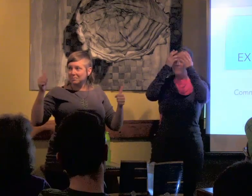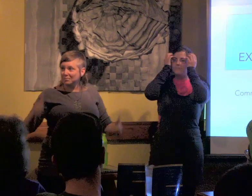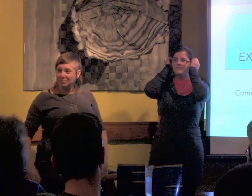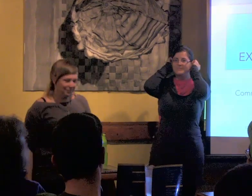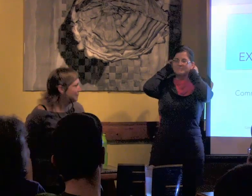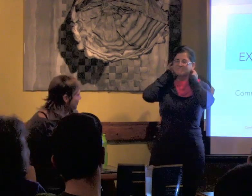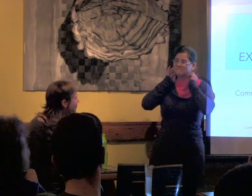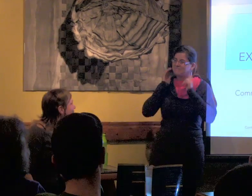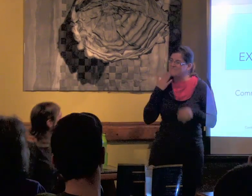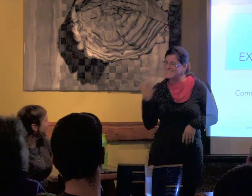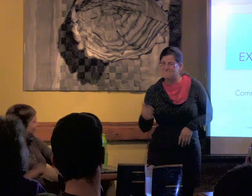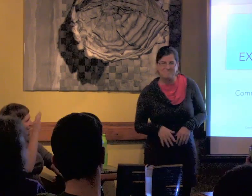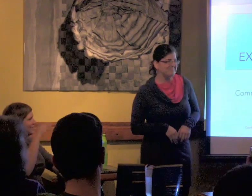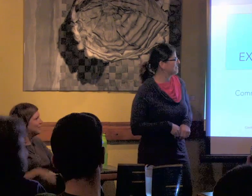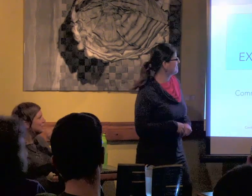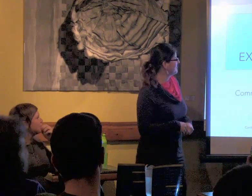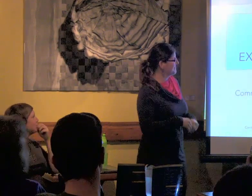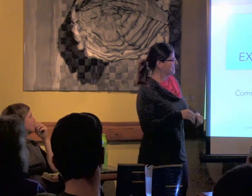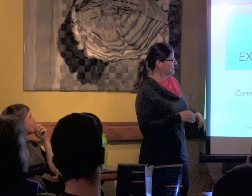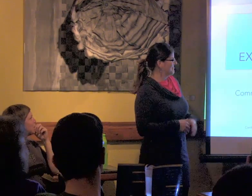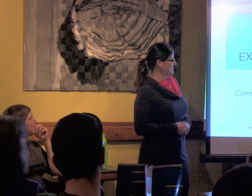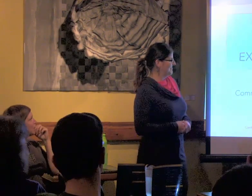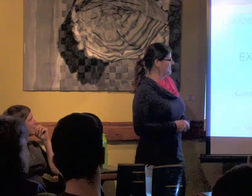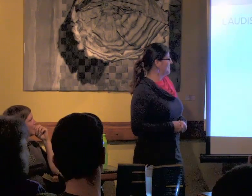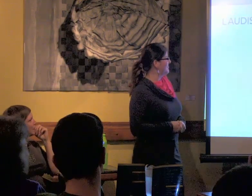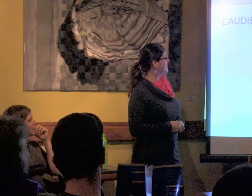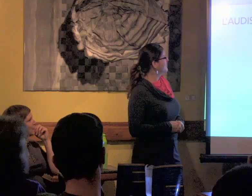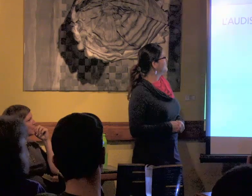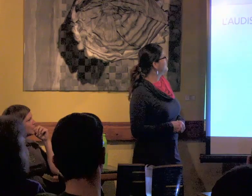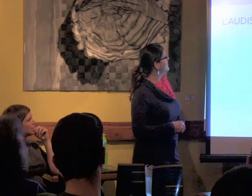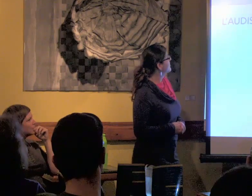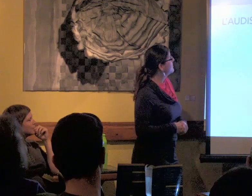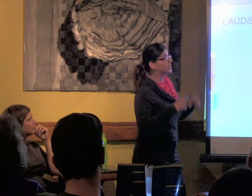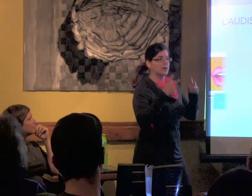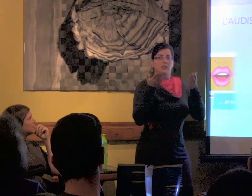risque qu'ils vivent. Alors, vraiment, ce sont des conférences pour sourds et entendants.